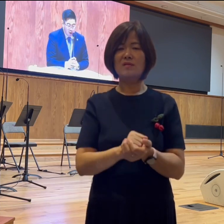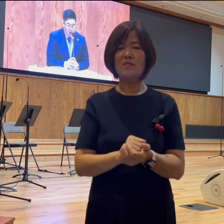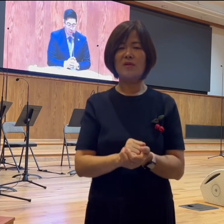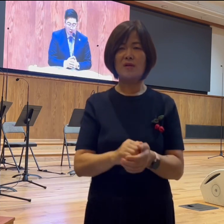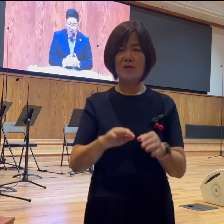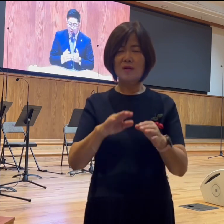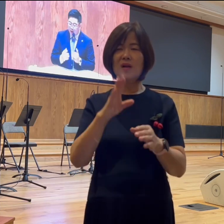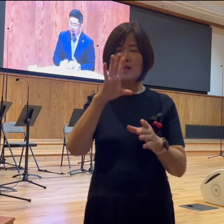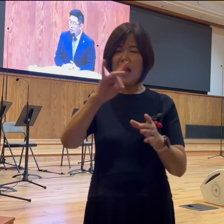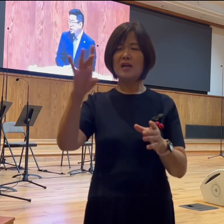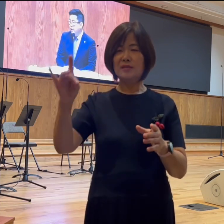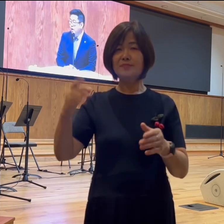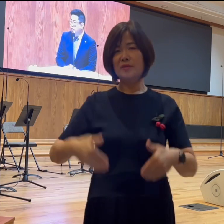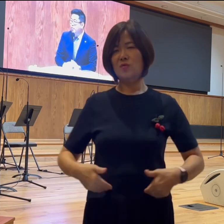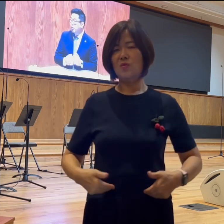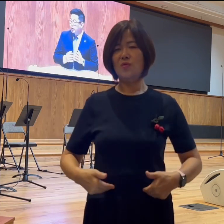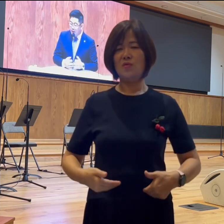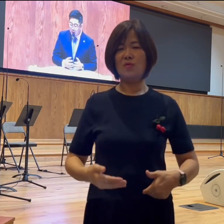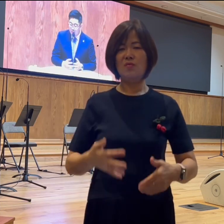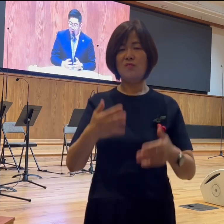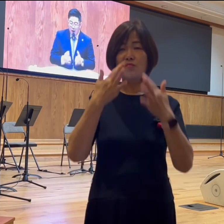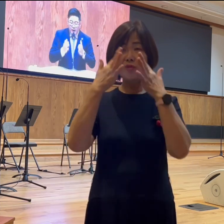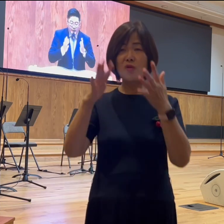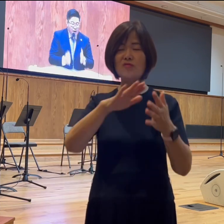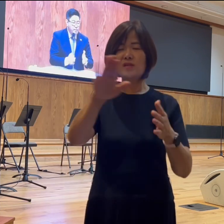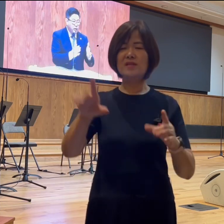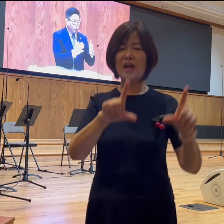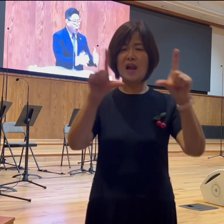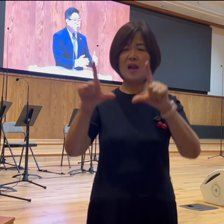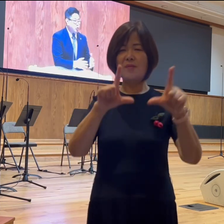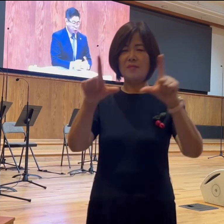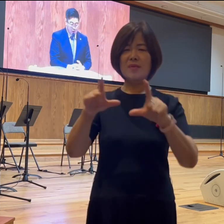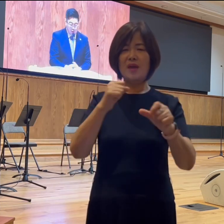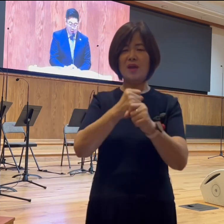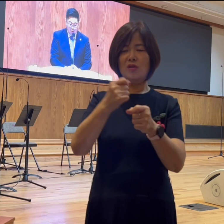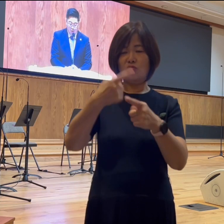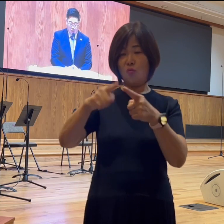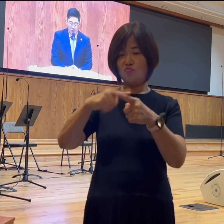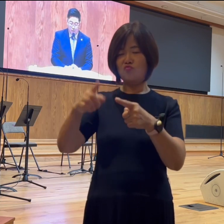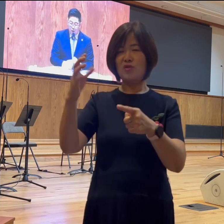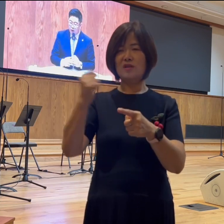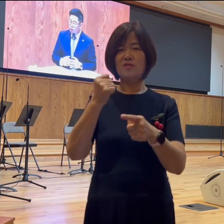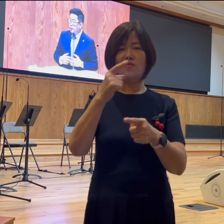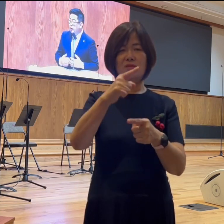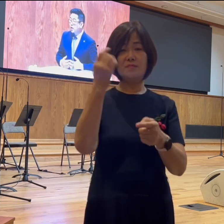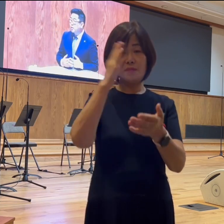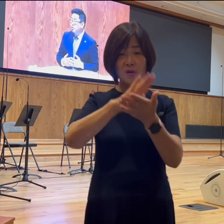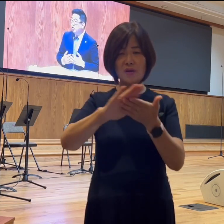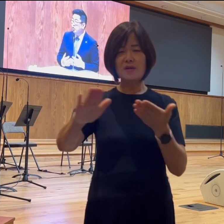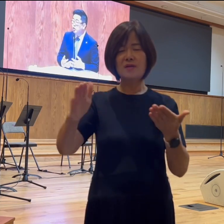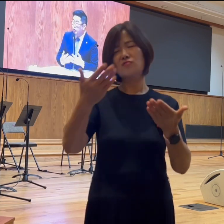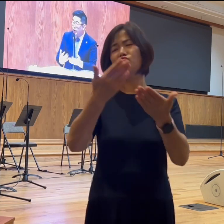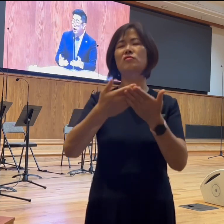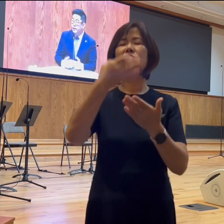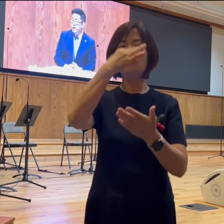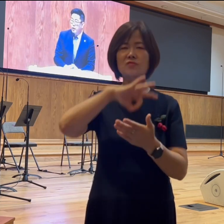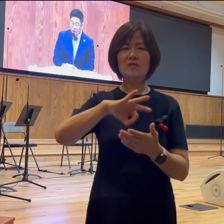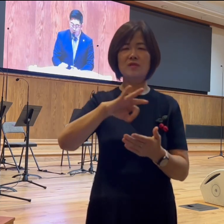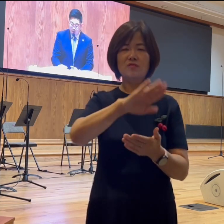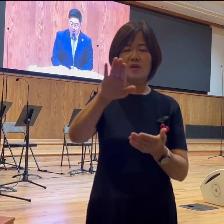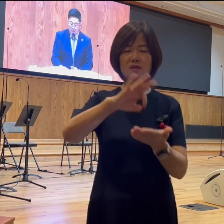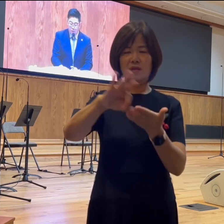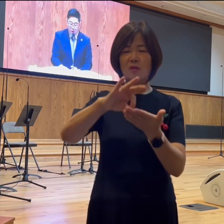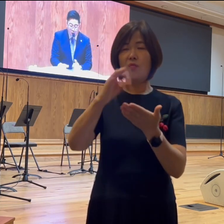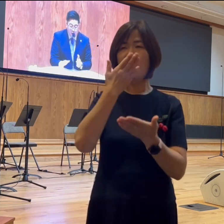쓸모가 없는 것은 아닙니다. 분명 우리의 삶의 도구로서 그 편리함과 편안함이 주는 유익을 우리가 사용할 수